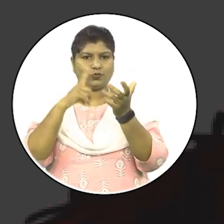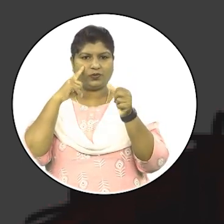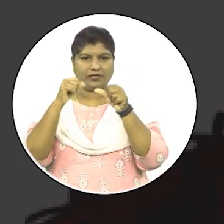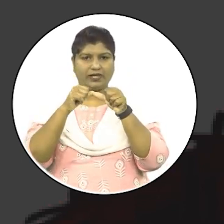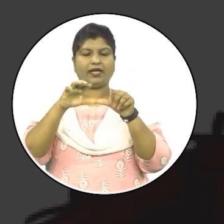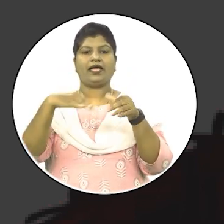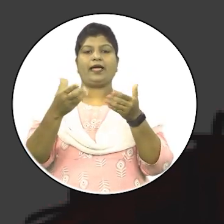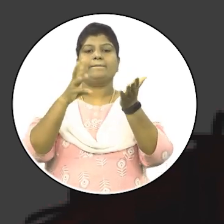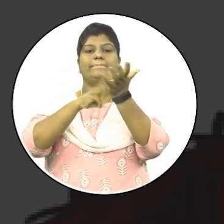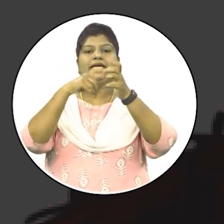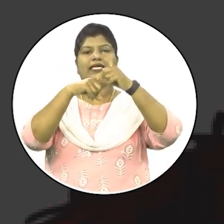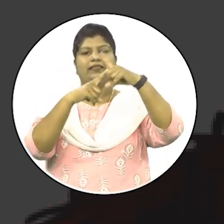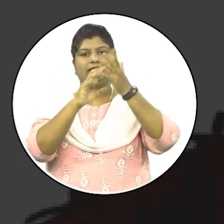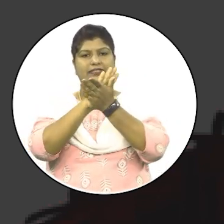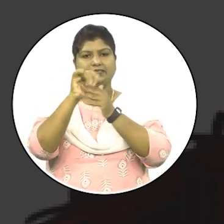हवा में छोड़ता है।